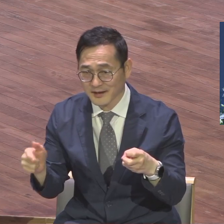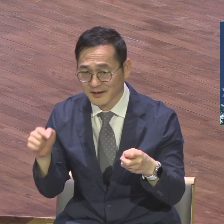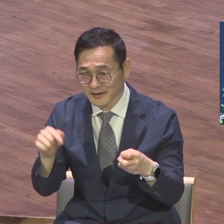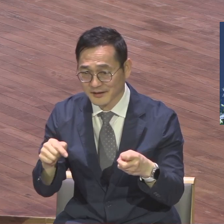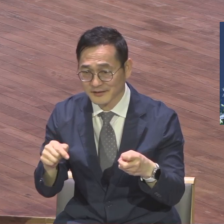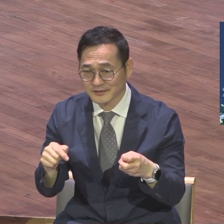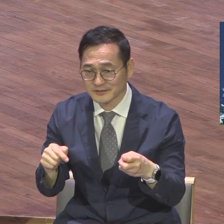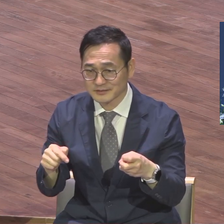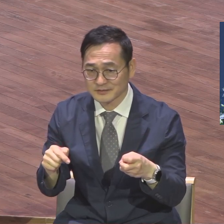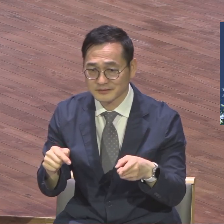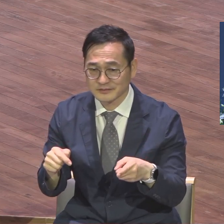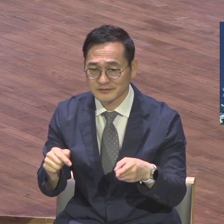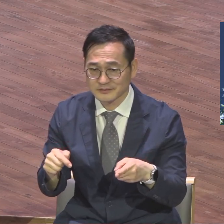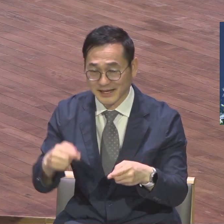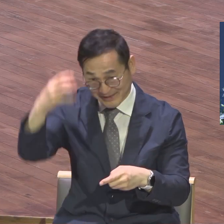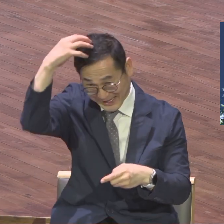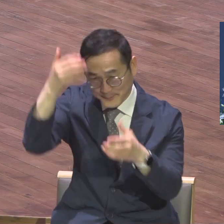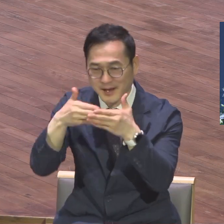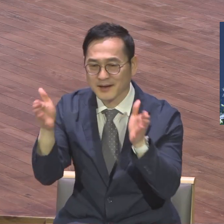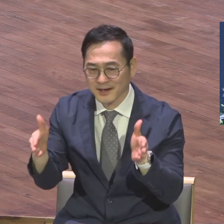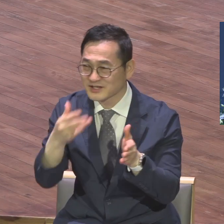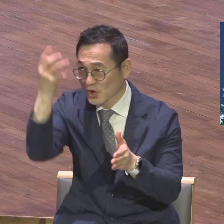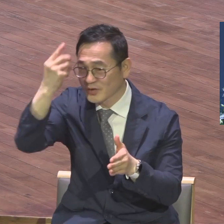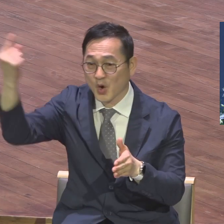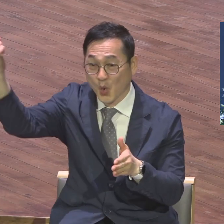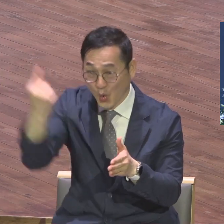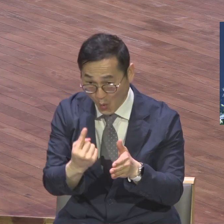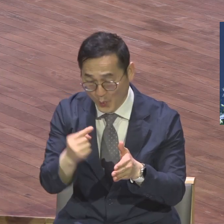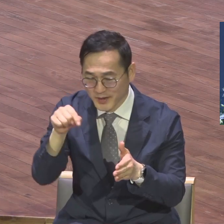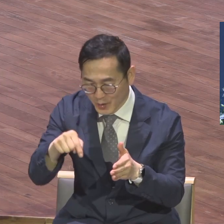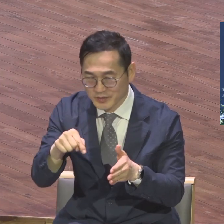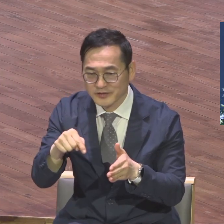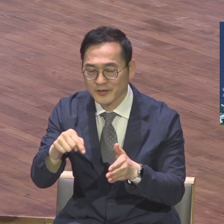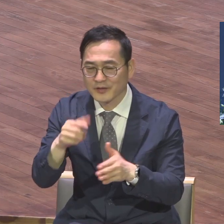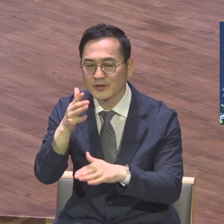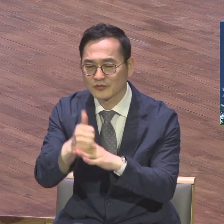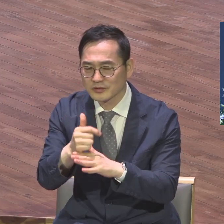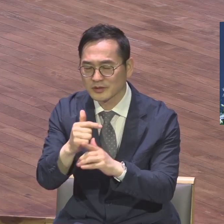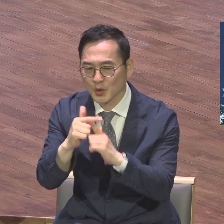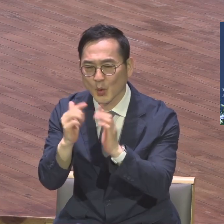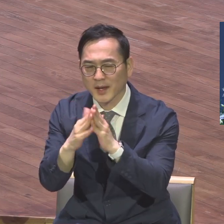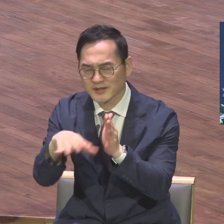본격적으로 신약 교회가 시작이 되어집니다.